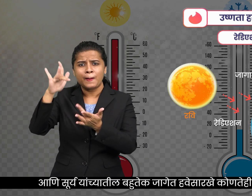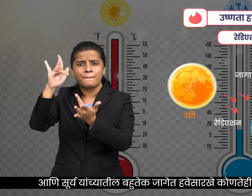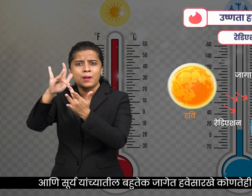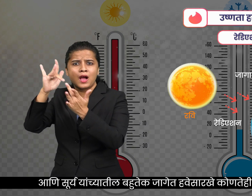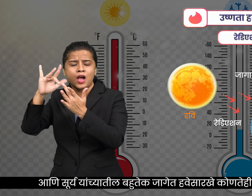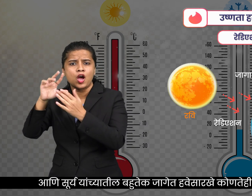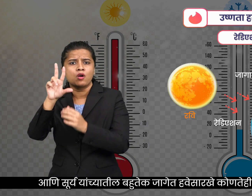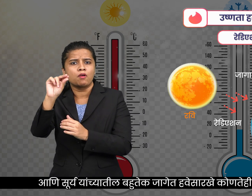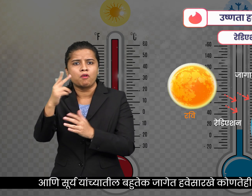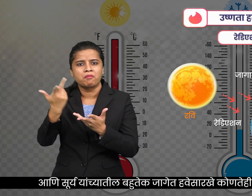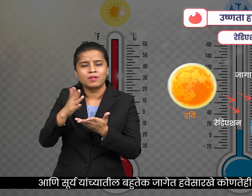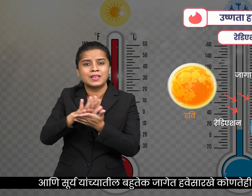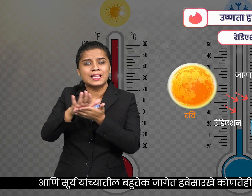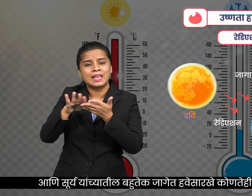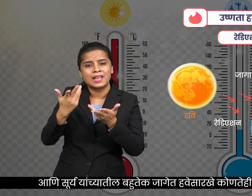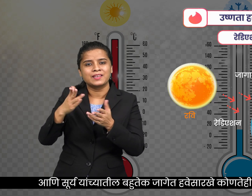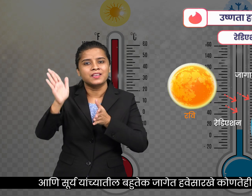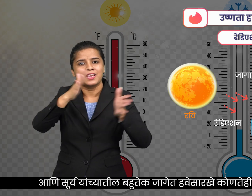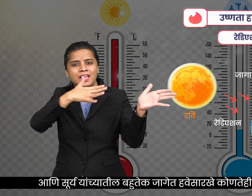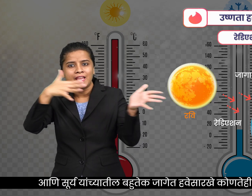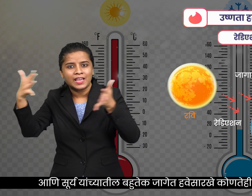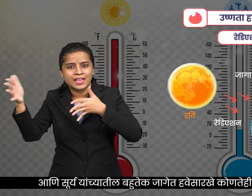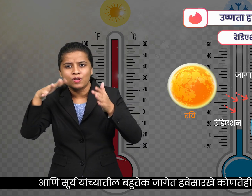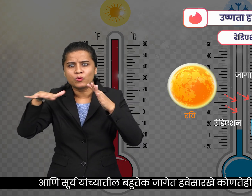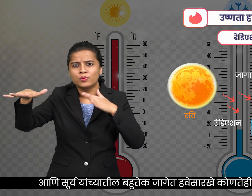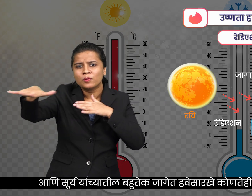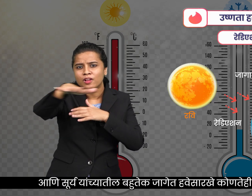यांच्यातील बहुतेक जागेत हवेसारखे कोणतेही माध्यम नसते.